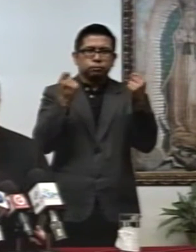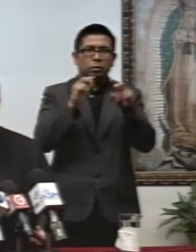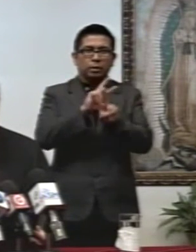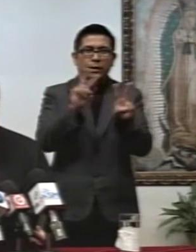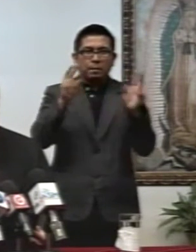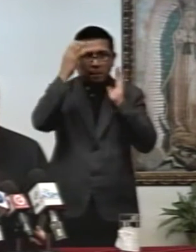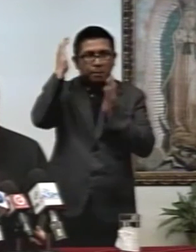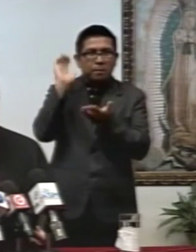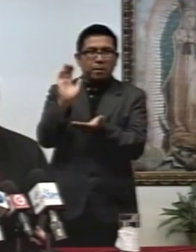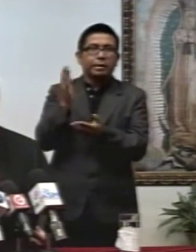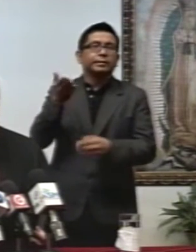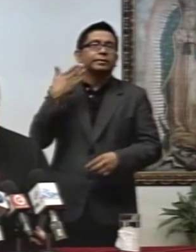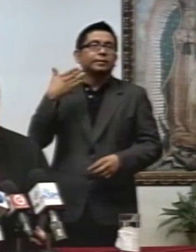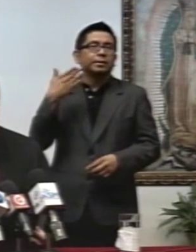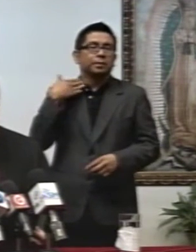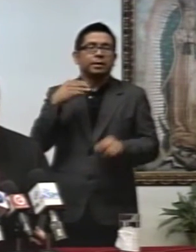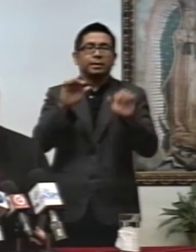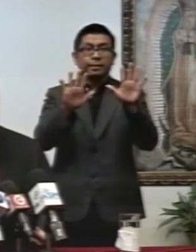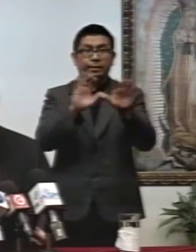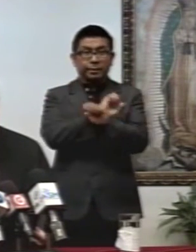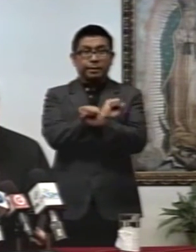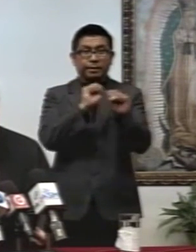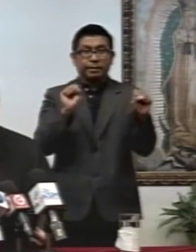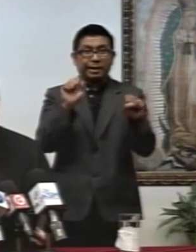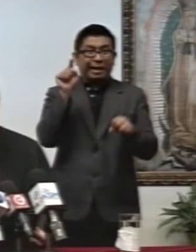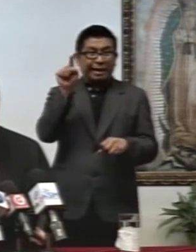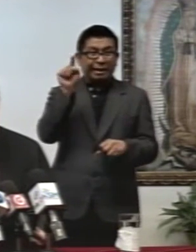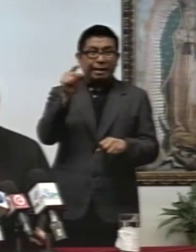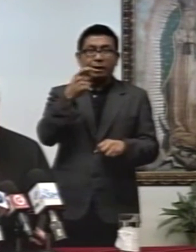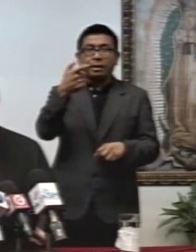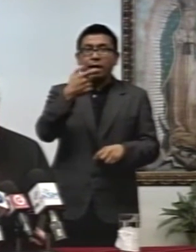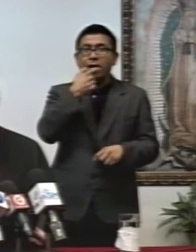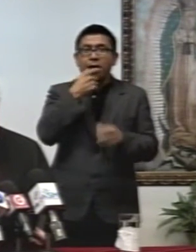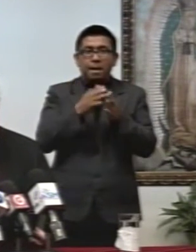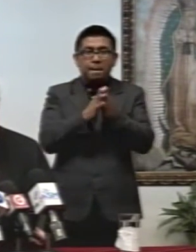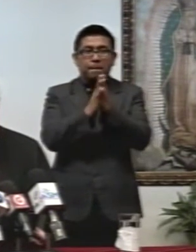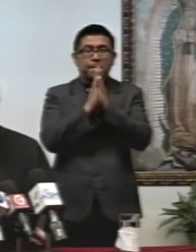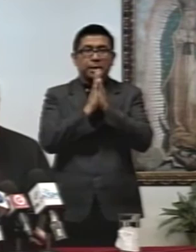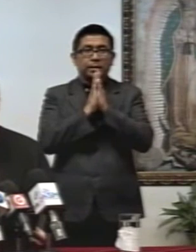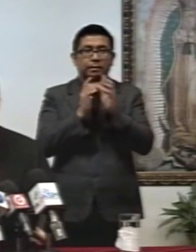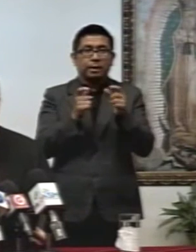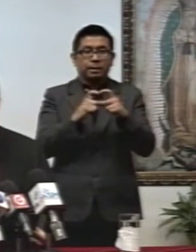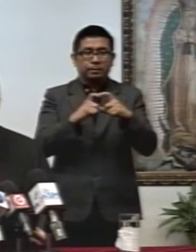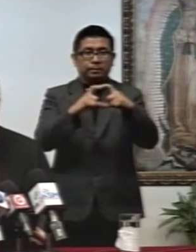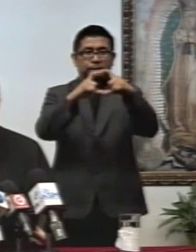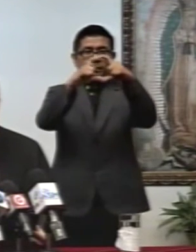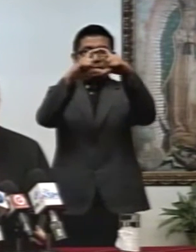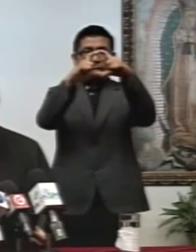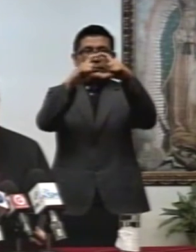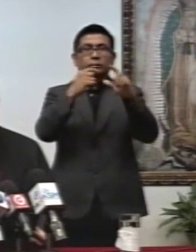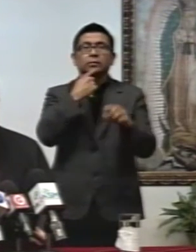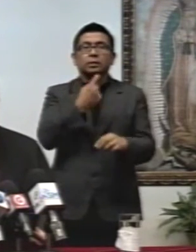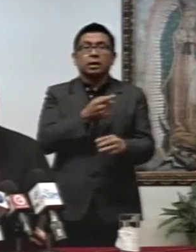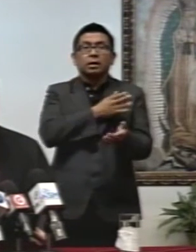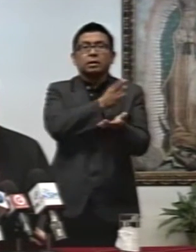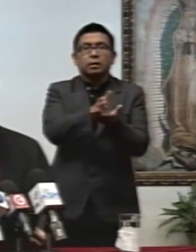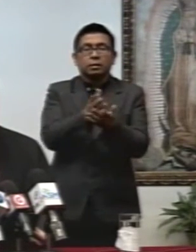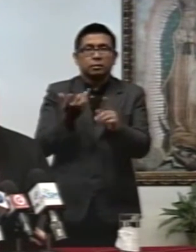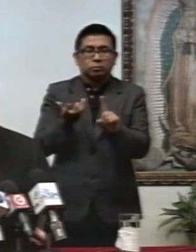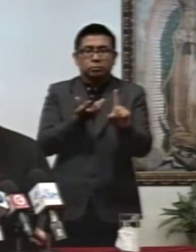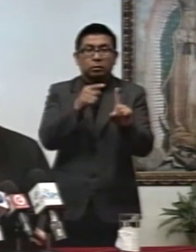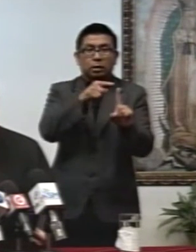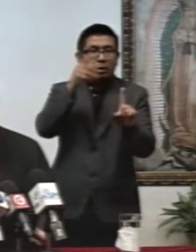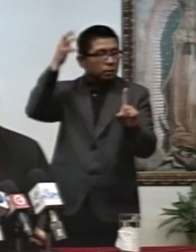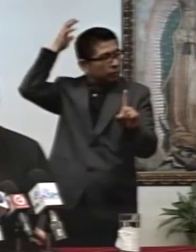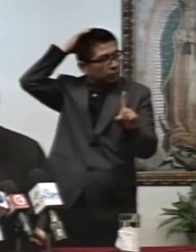en San Miguel a las 10 a.m., en esa solemne Eucaristía patronal, la cual será presidida por el